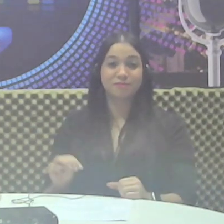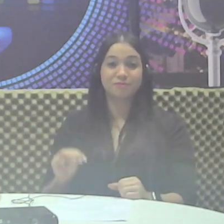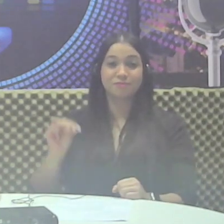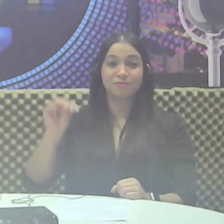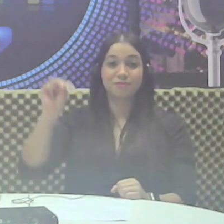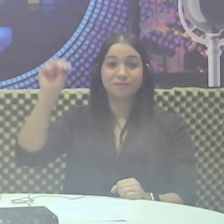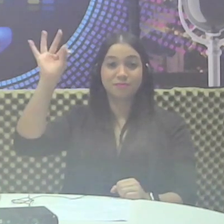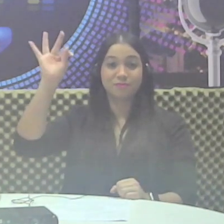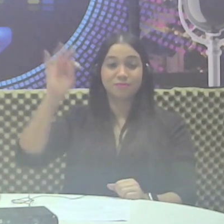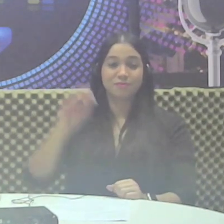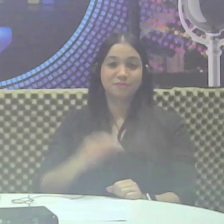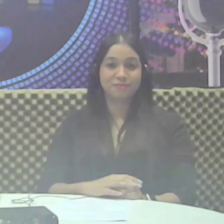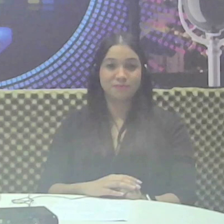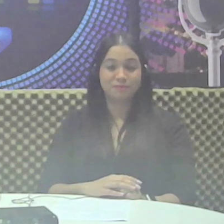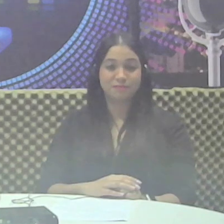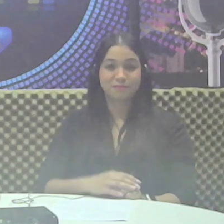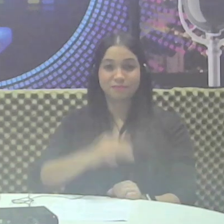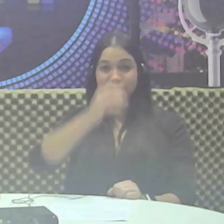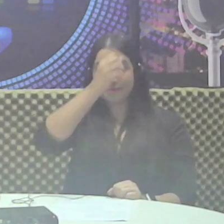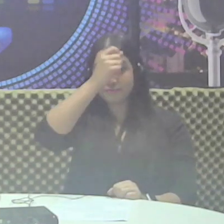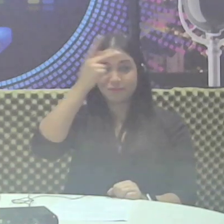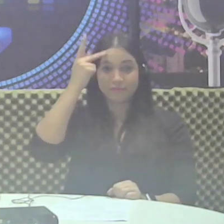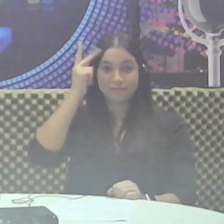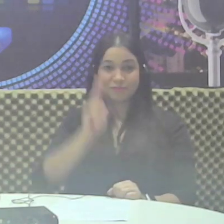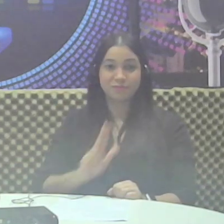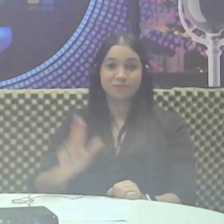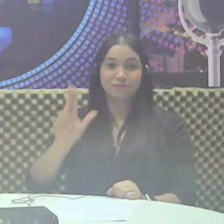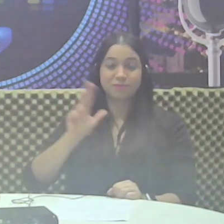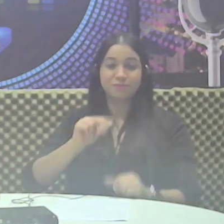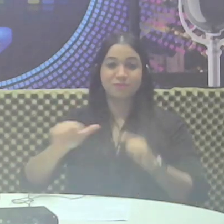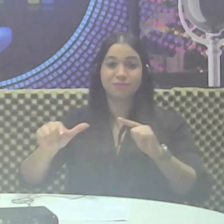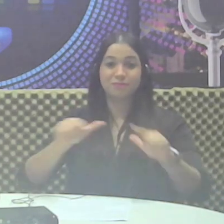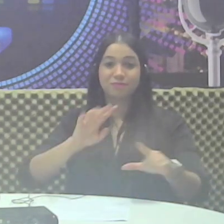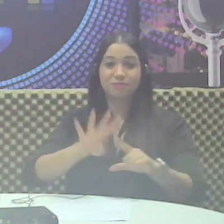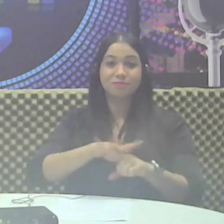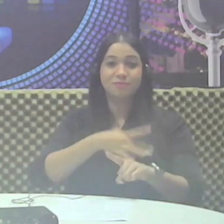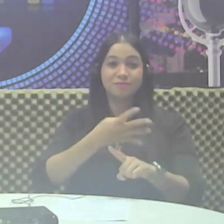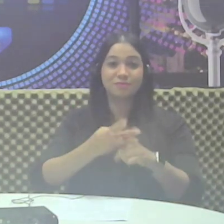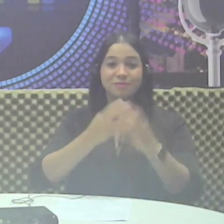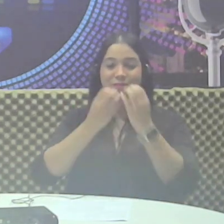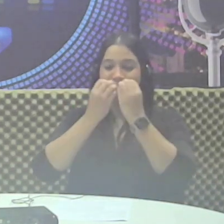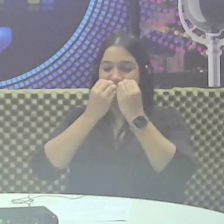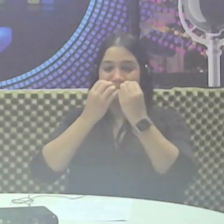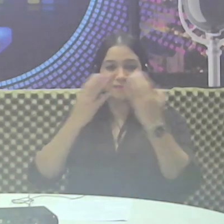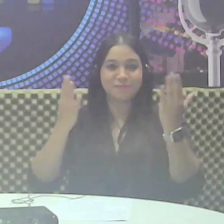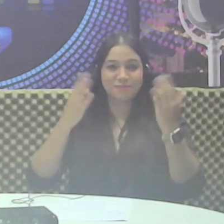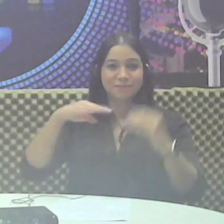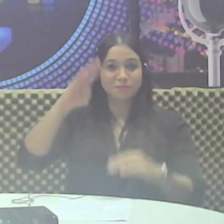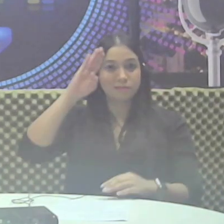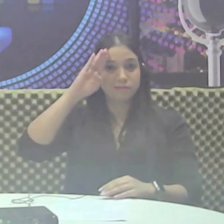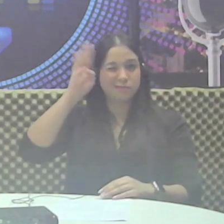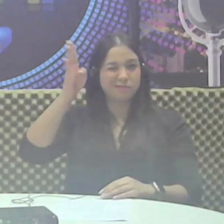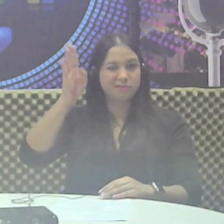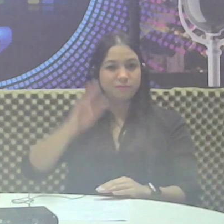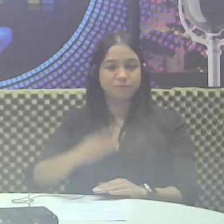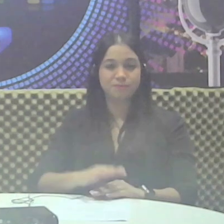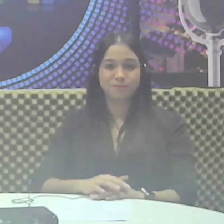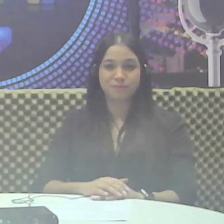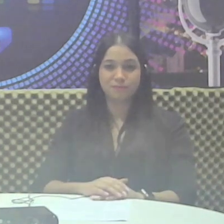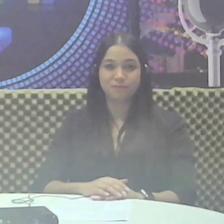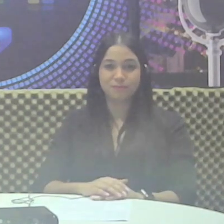Comunicação, Marco Túlio de Castro Kalimann. Prefeitura de Uberlândia. Fazer mais, fazer bem. Até a